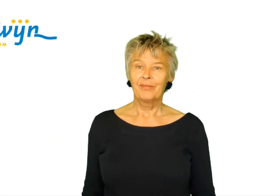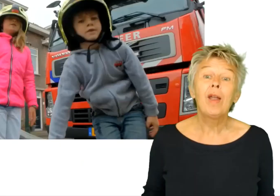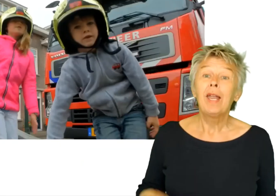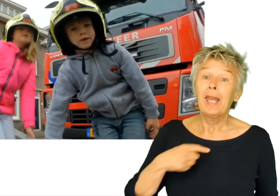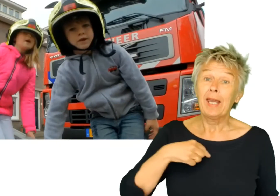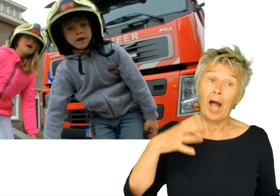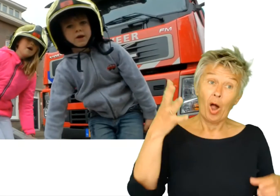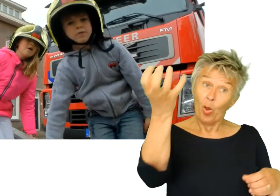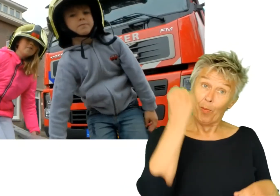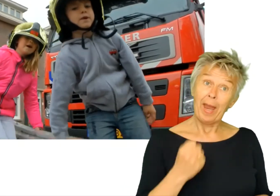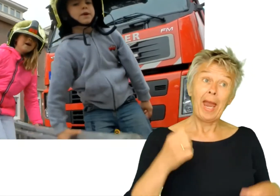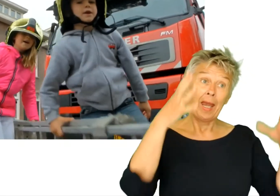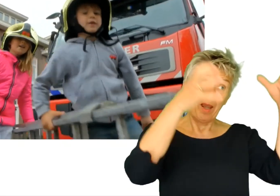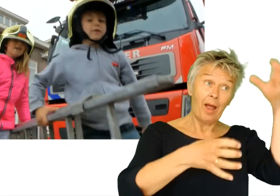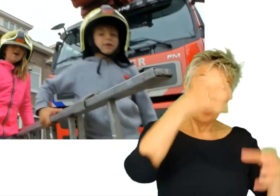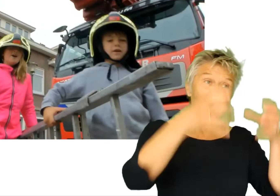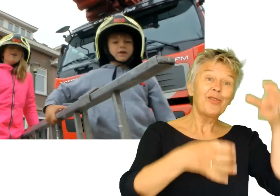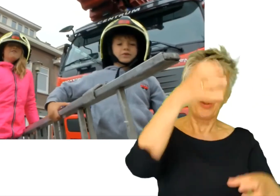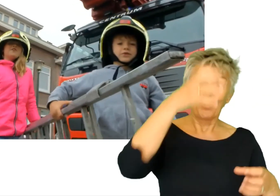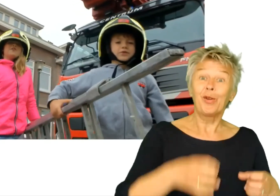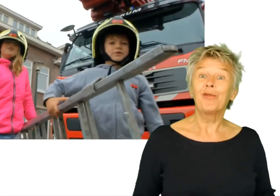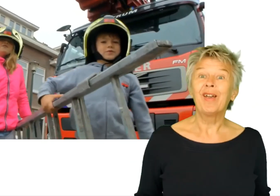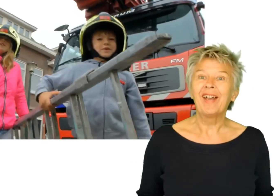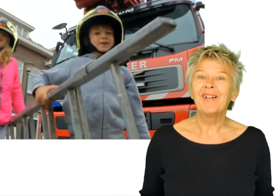Ik haal mijn ladder wel.